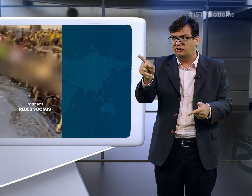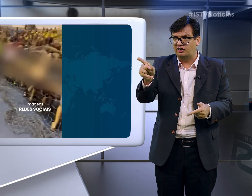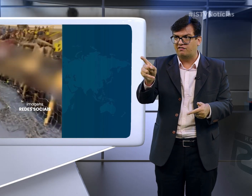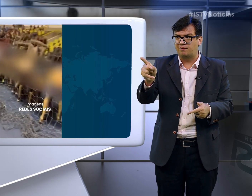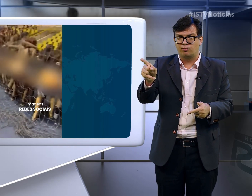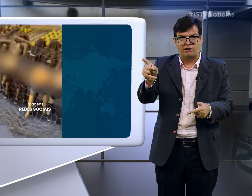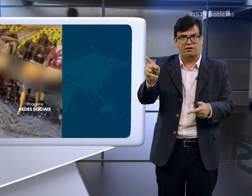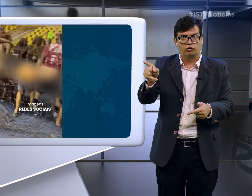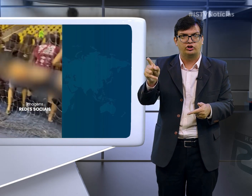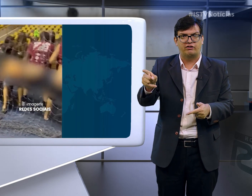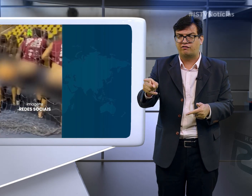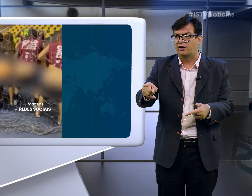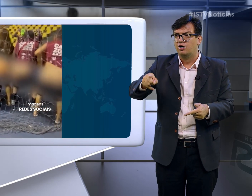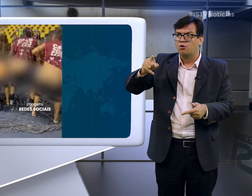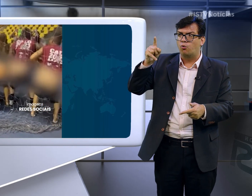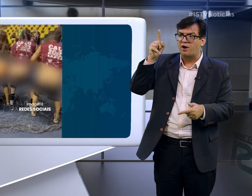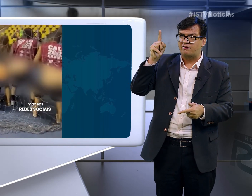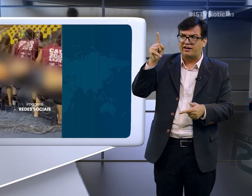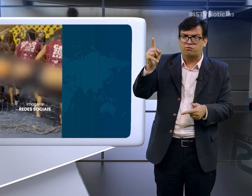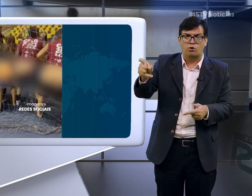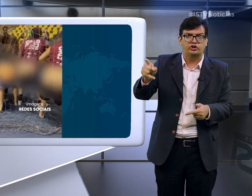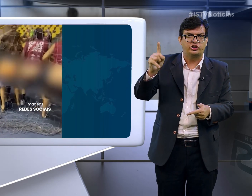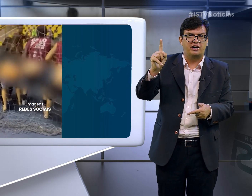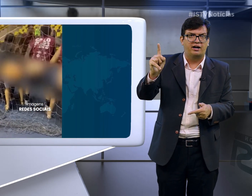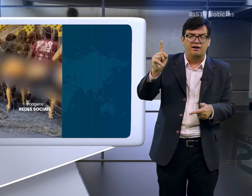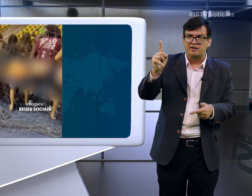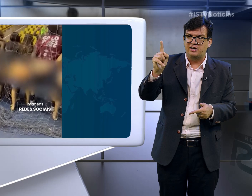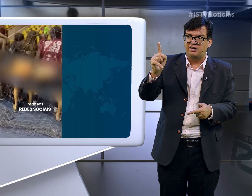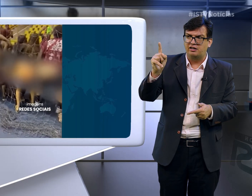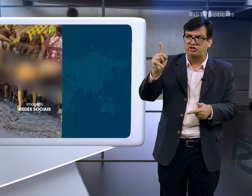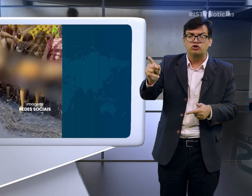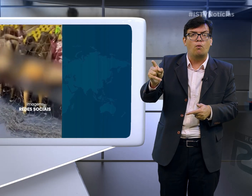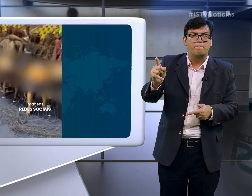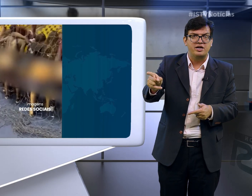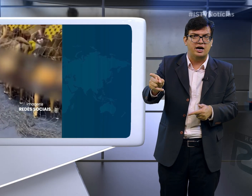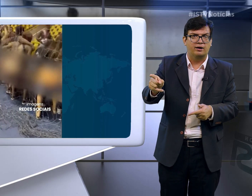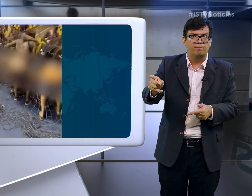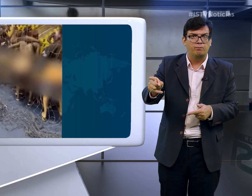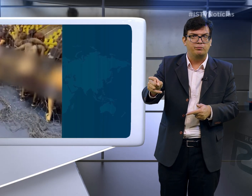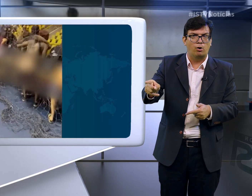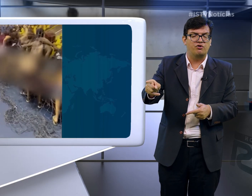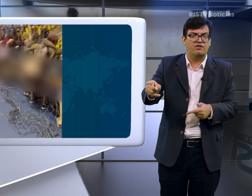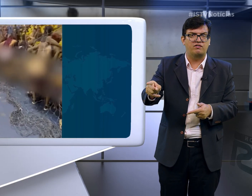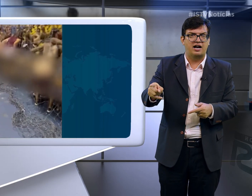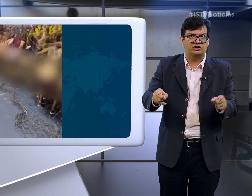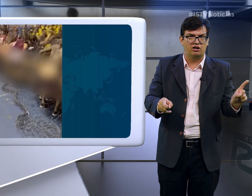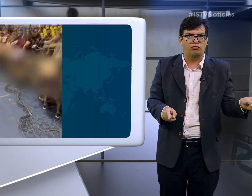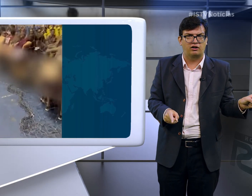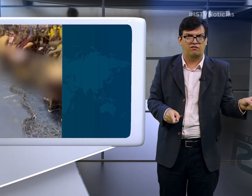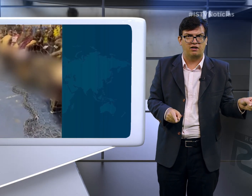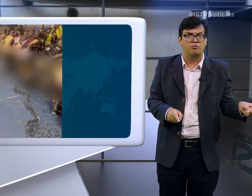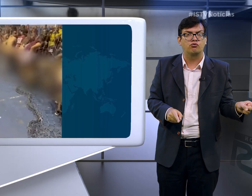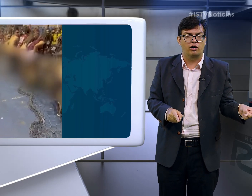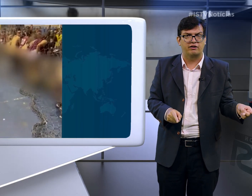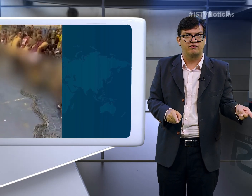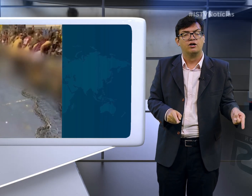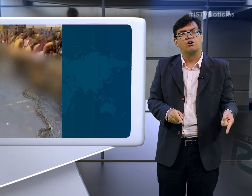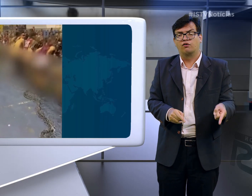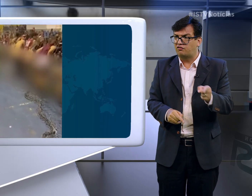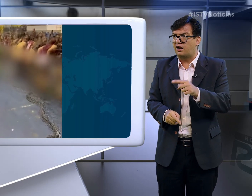assistir essa notícia com essa respostinha e desculpinha da universidade nas outras emissoras, você